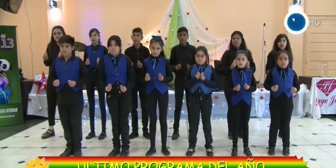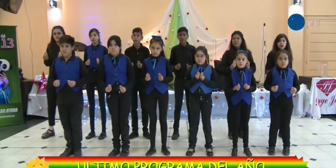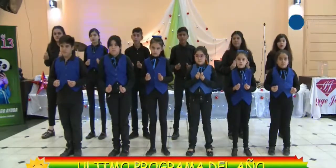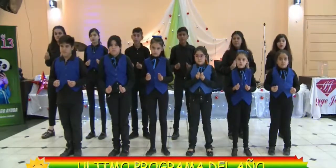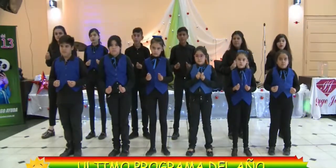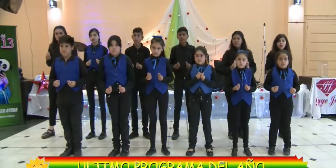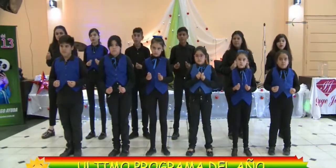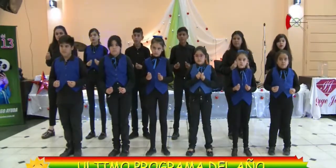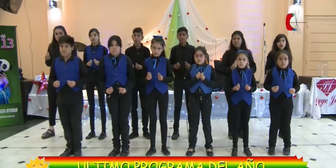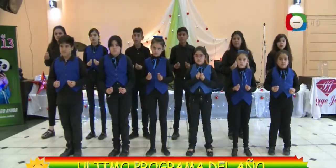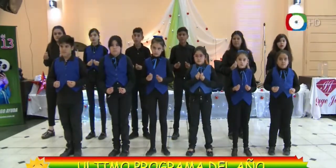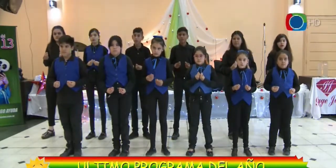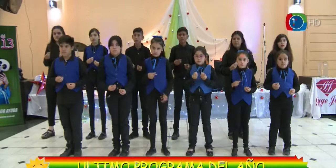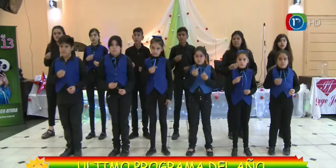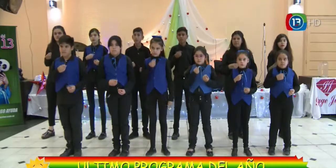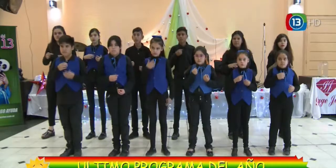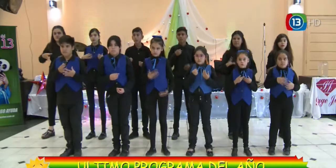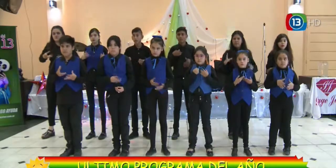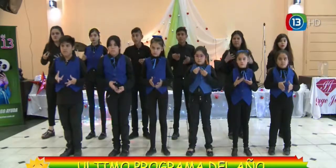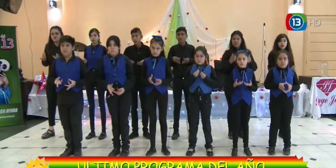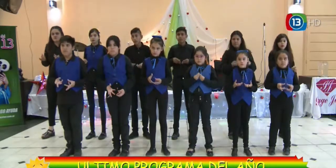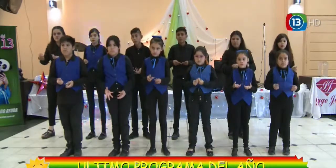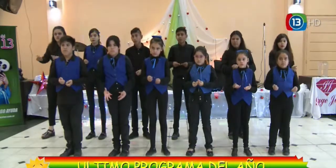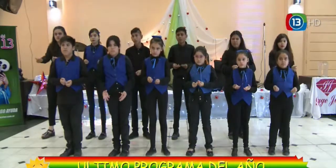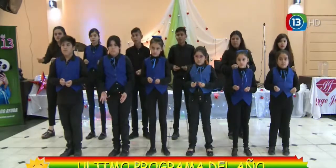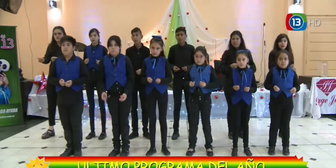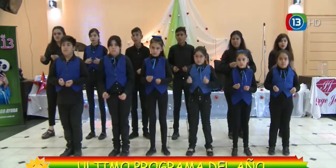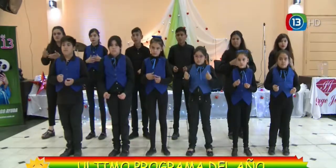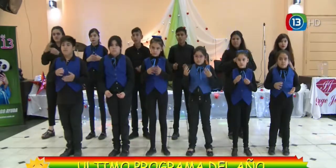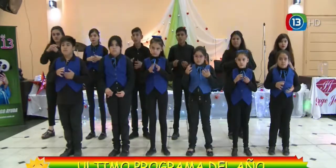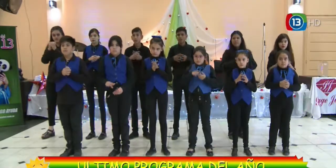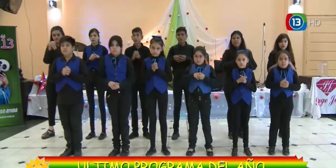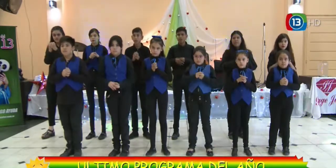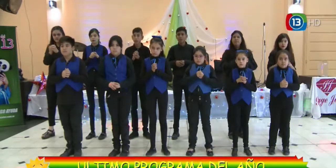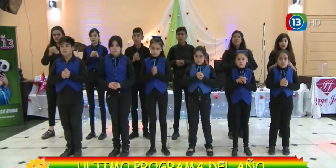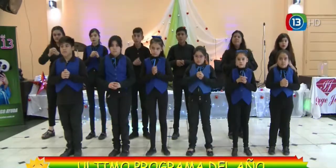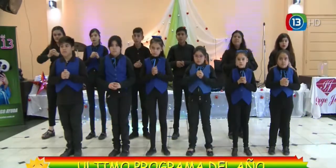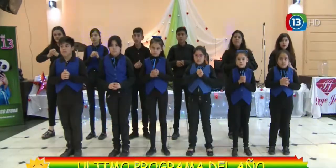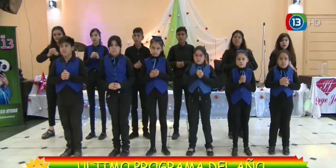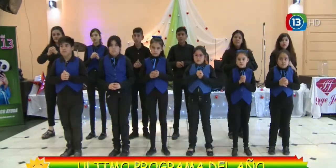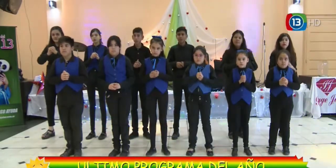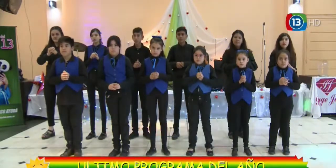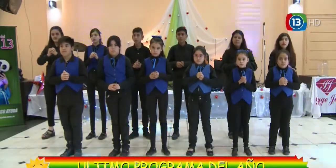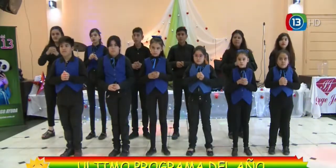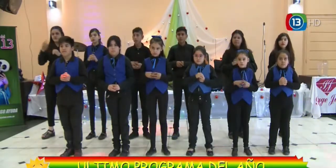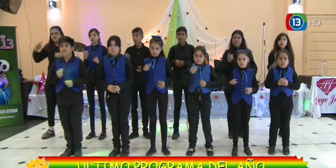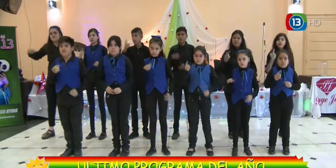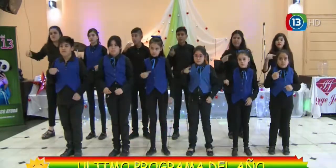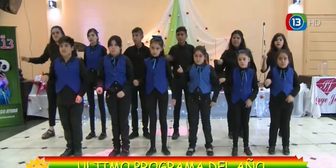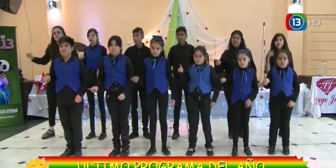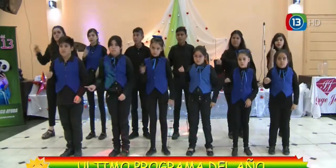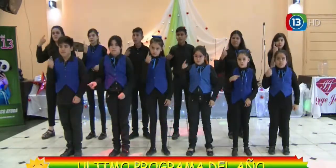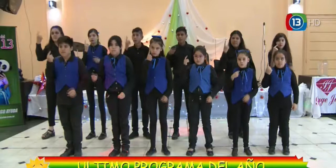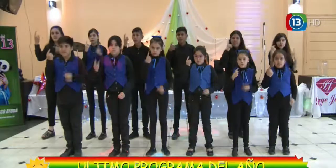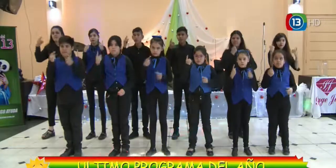prodigas tu amistad Cuando aún mismo cantar,